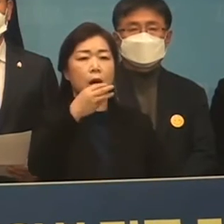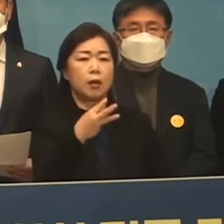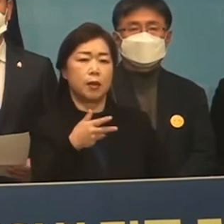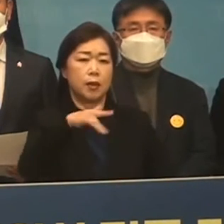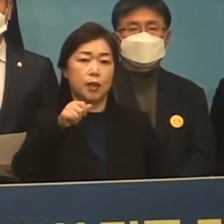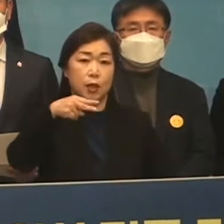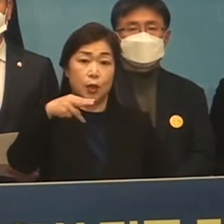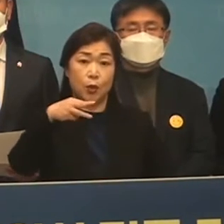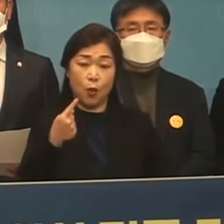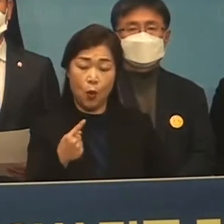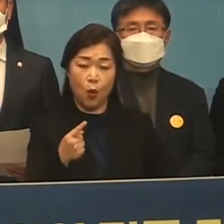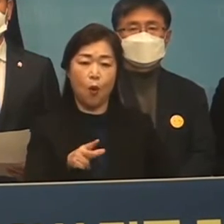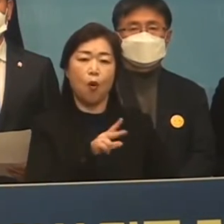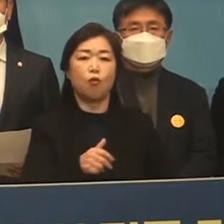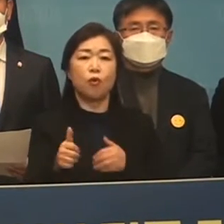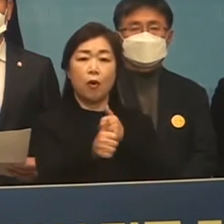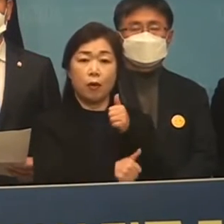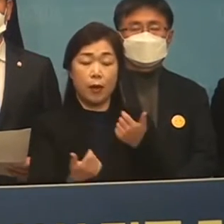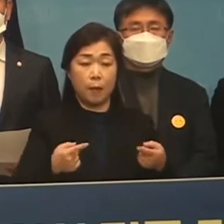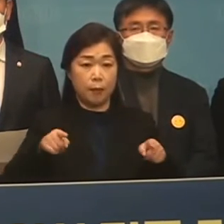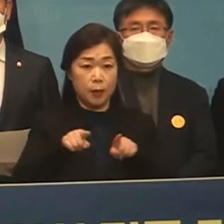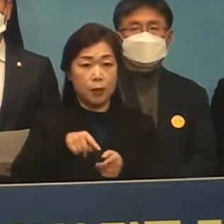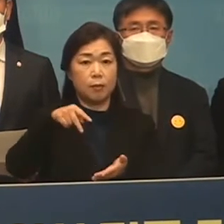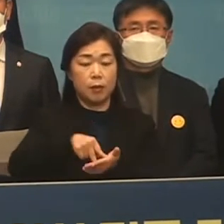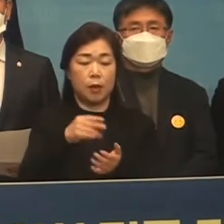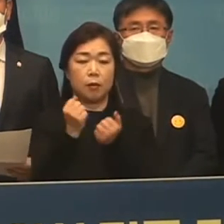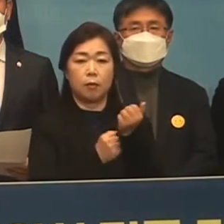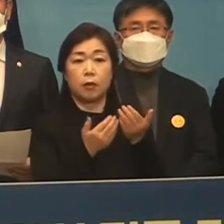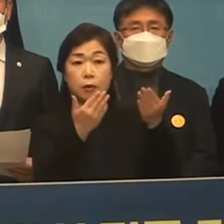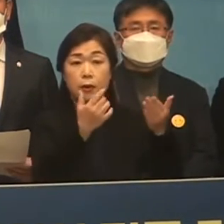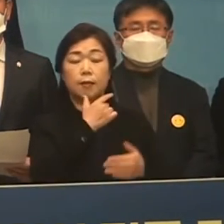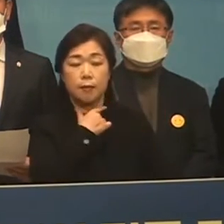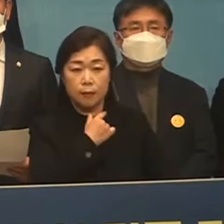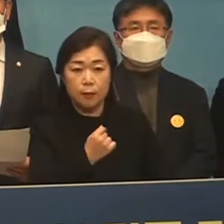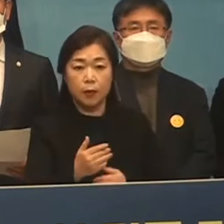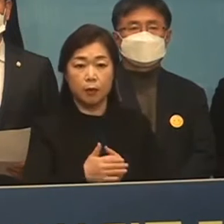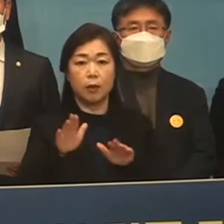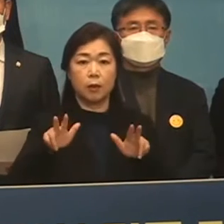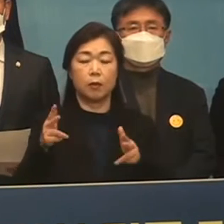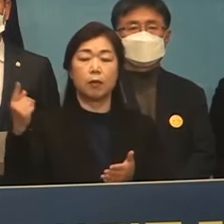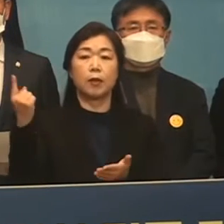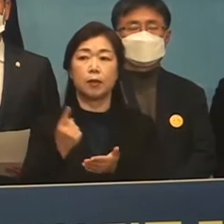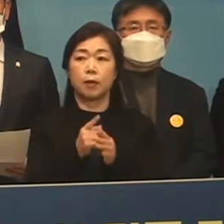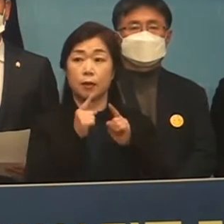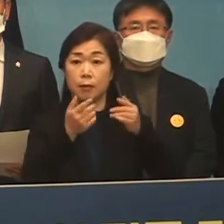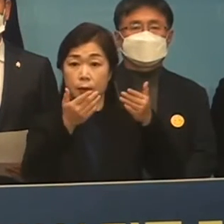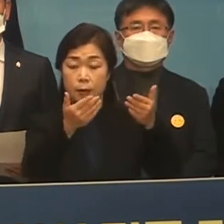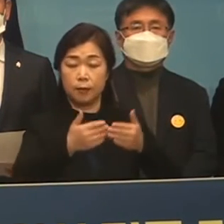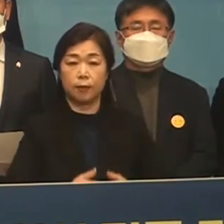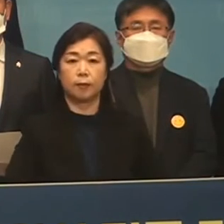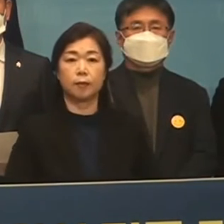을지로위원회의 공동의 입장을 말씀드리고자 이 자리에 섰습니다.